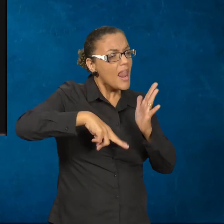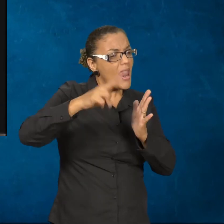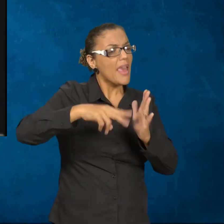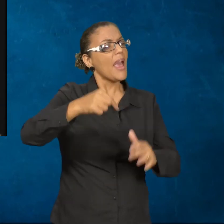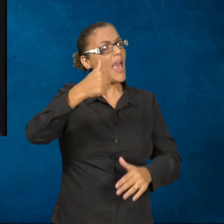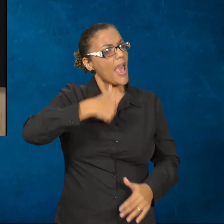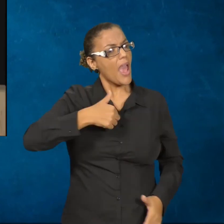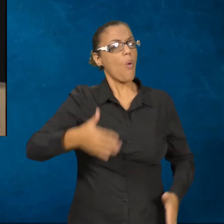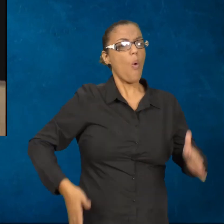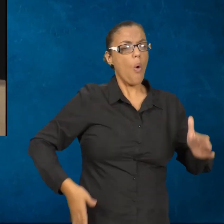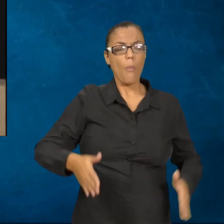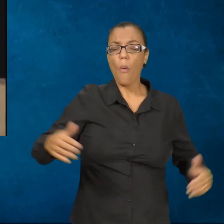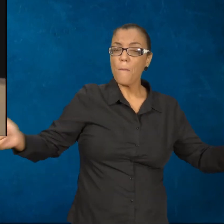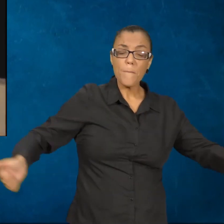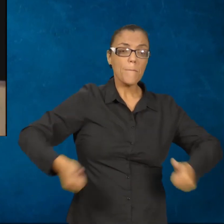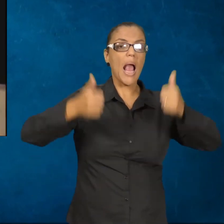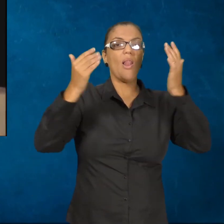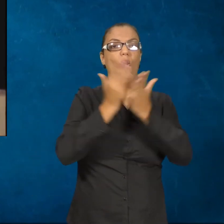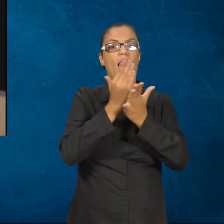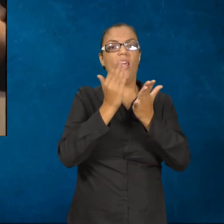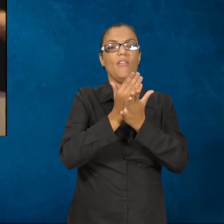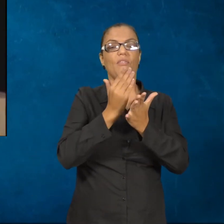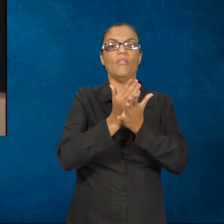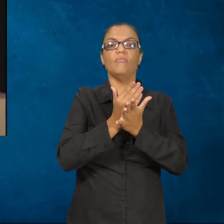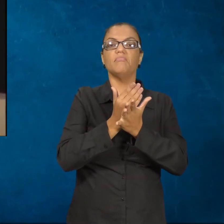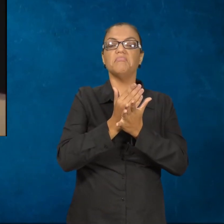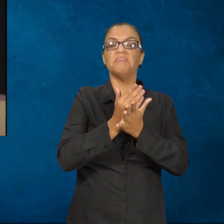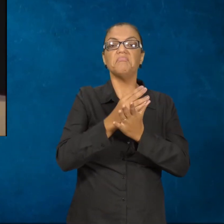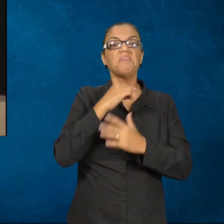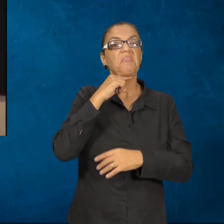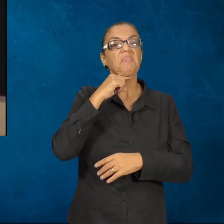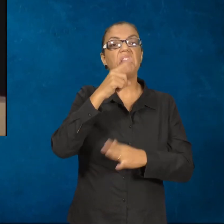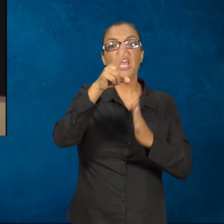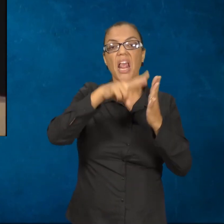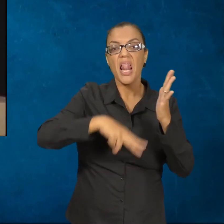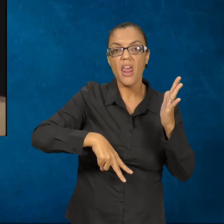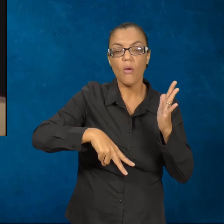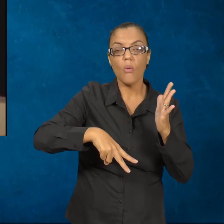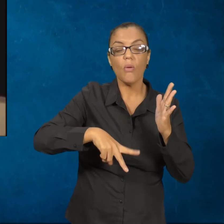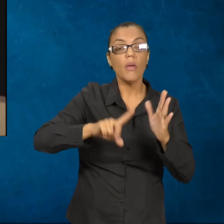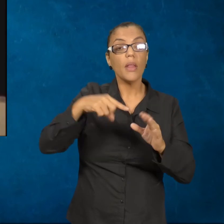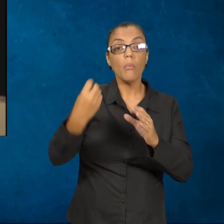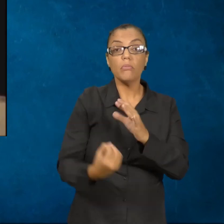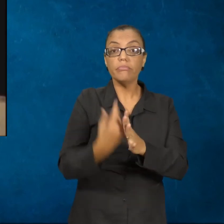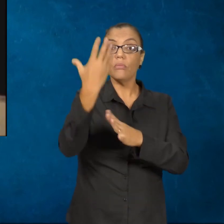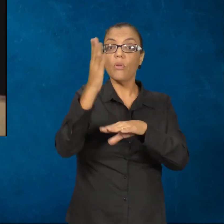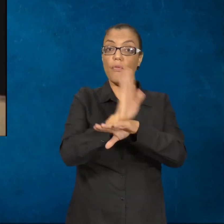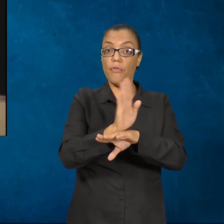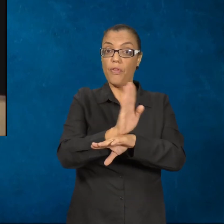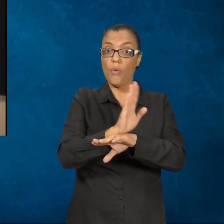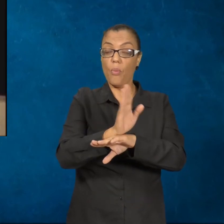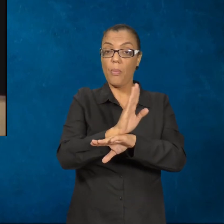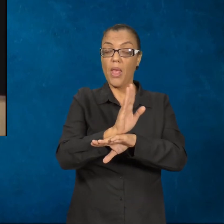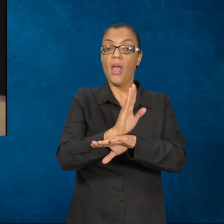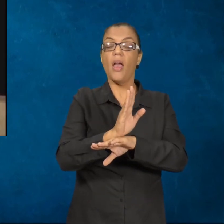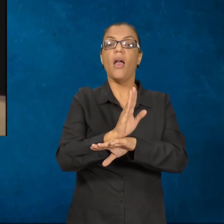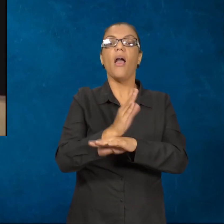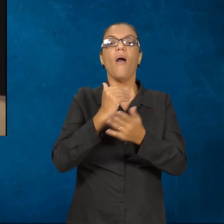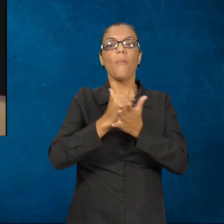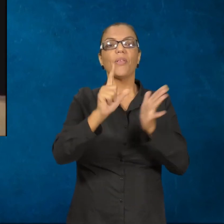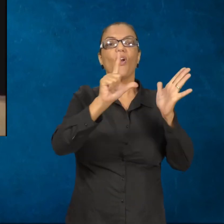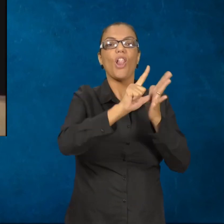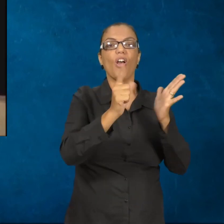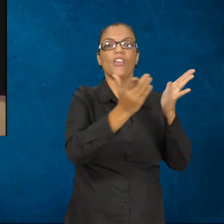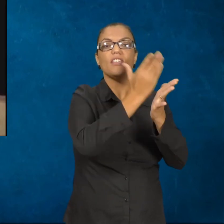livros de ficção científica que eu já vi. Agora, apareceu o filme, encheu as livrarias. Né? Achei O Senhor dos Anéis, muito